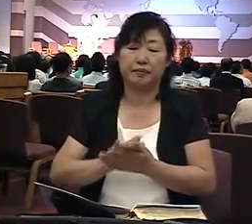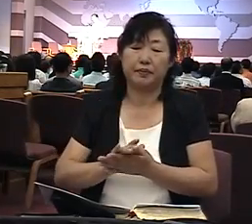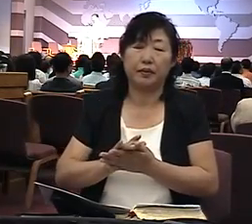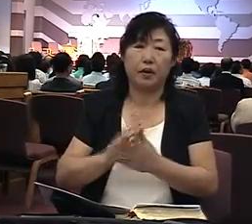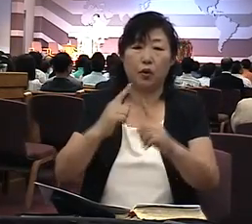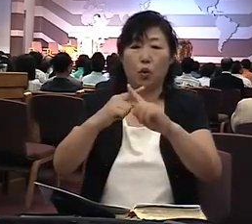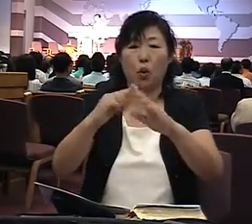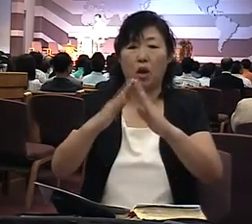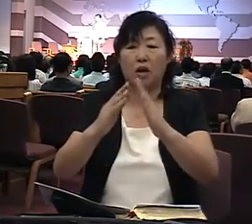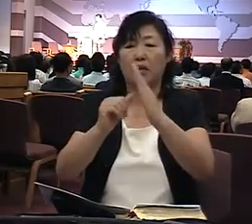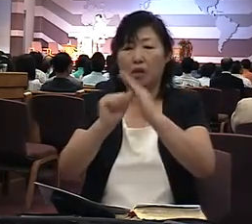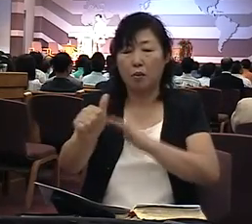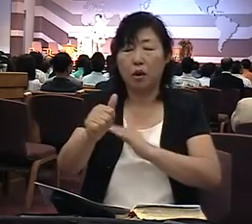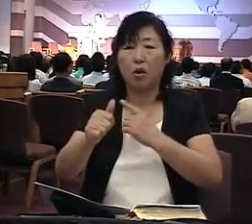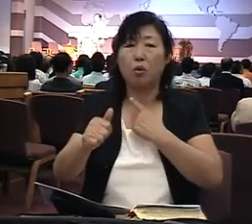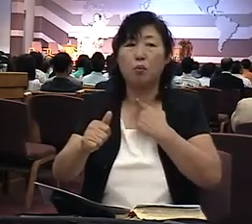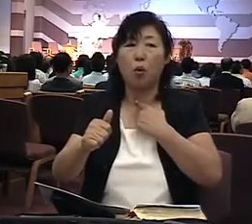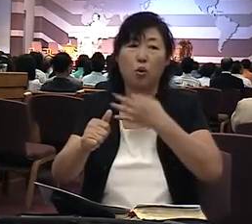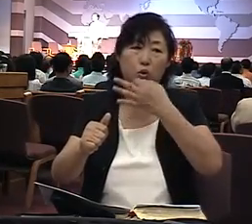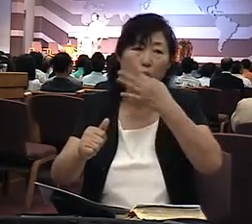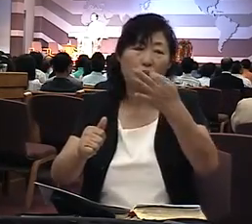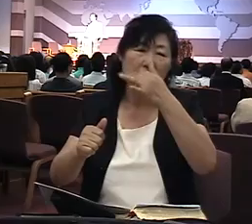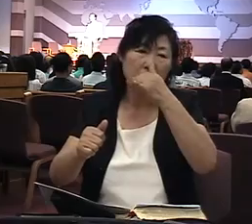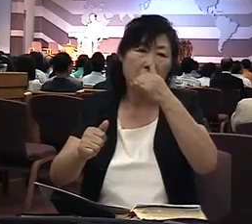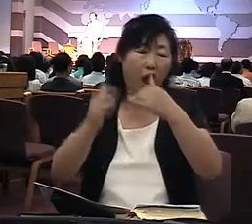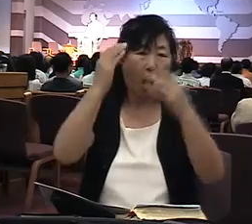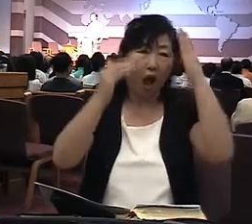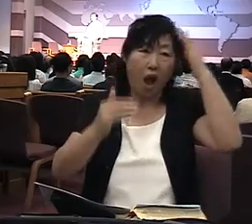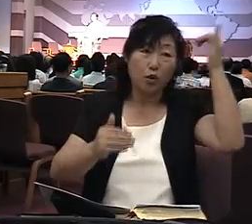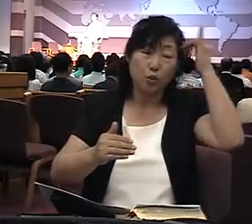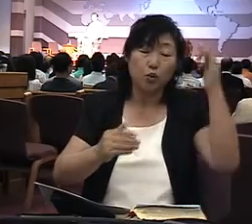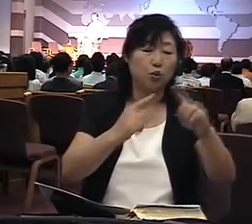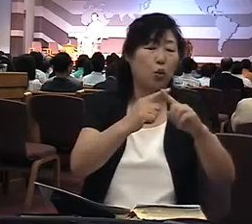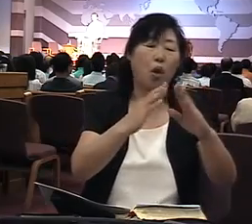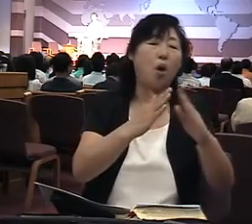있었습니다. 근데 한국교회는 없더라고요. 하나가 되지 못했구나.